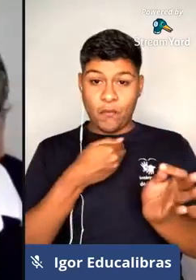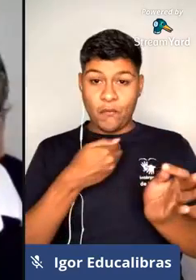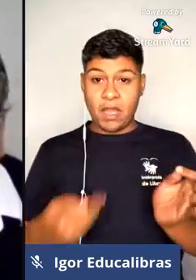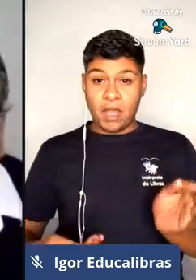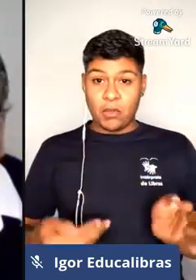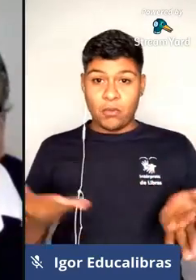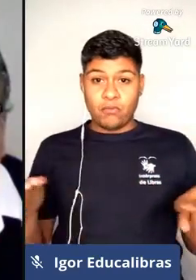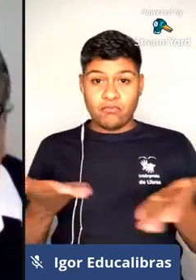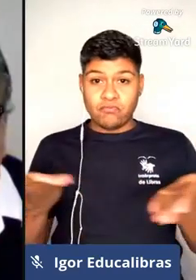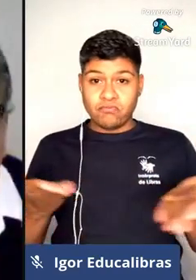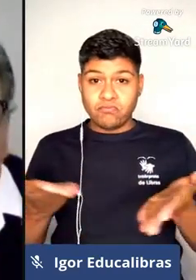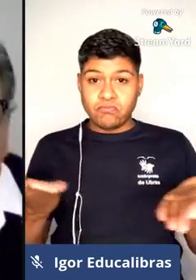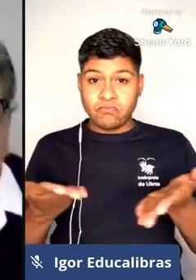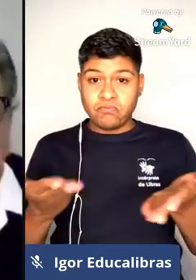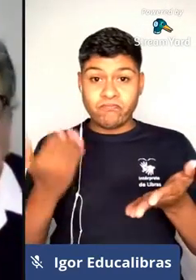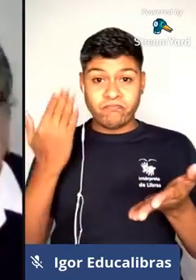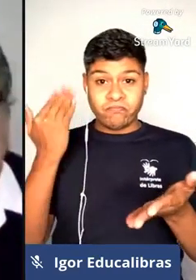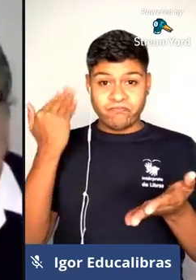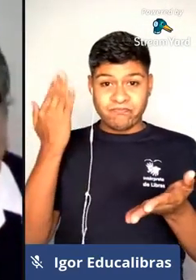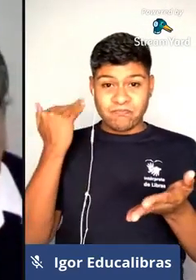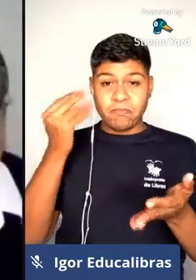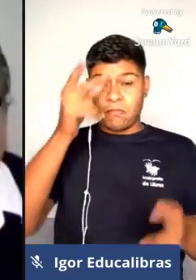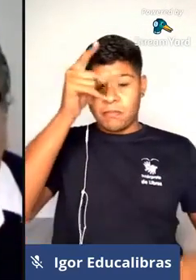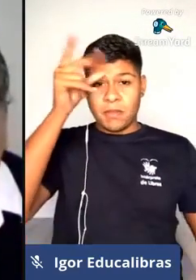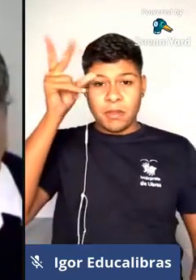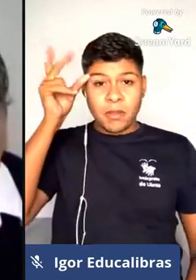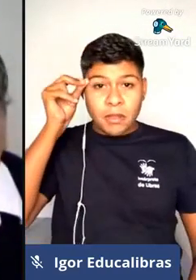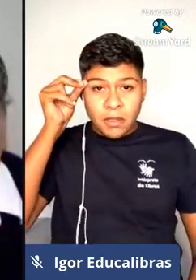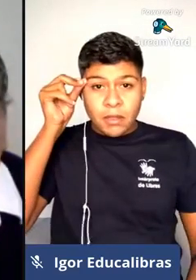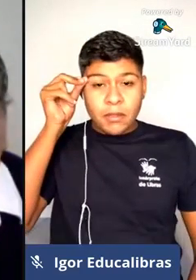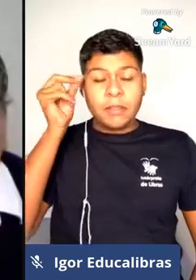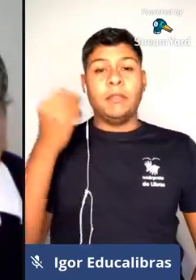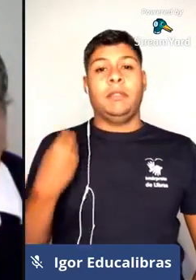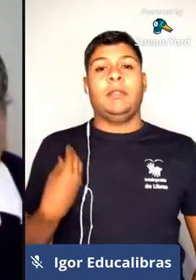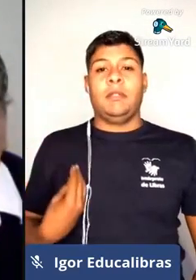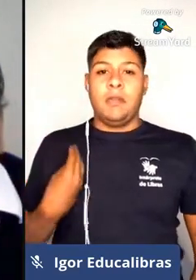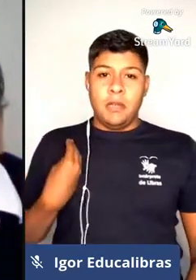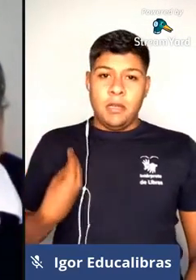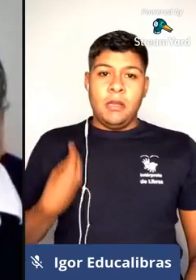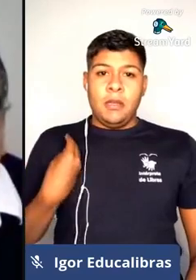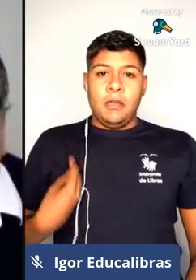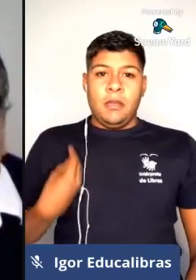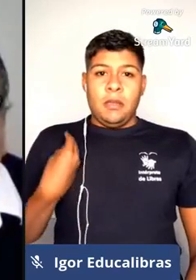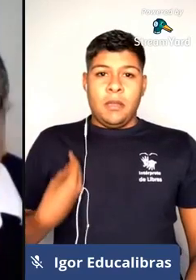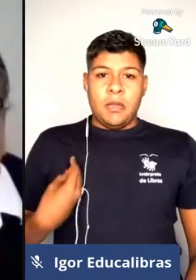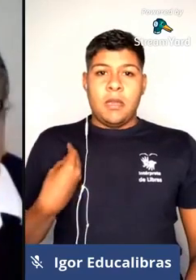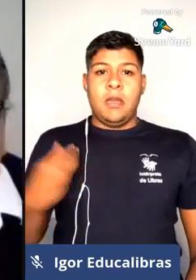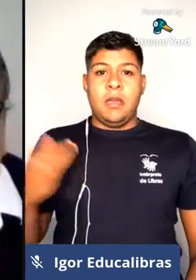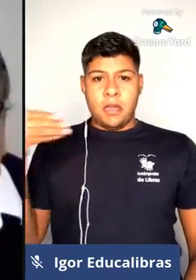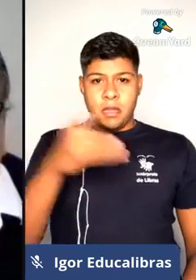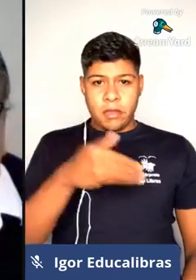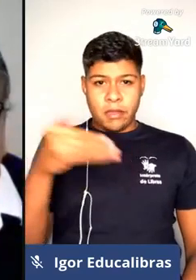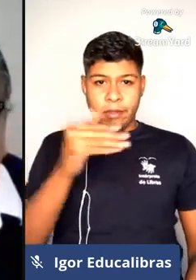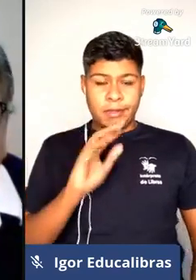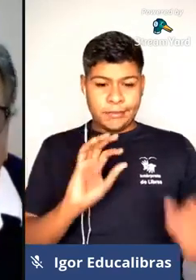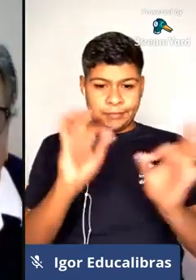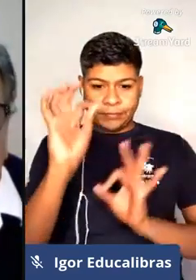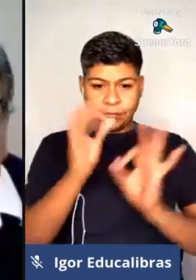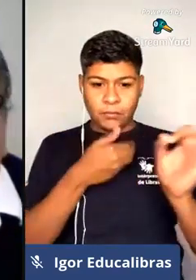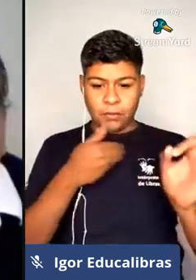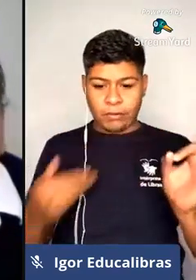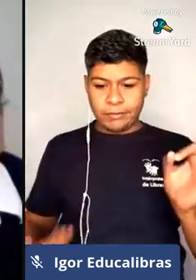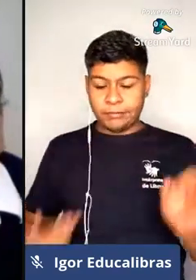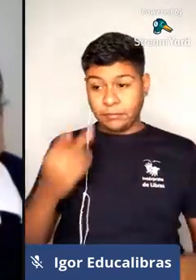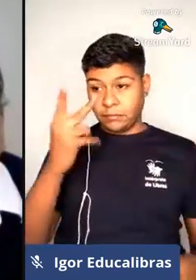governo com o antigo prefeito, o anterior prefeito, eu participei do plano de governo dele